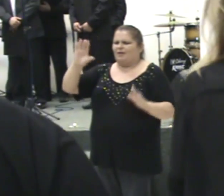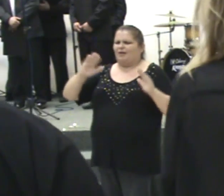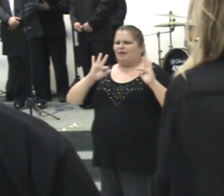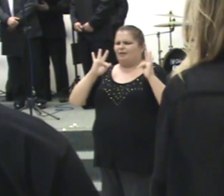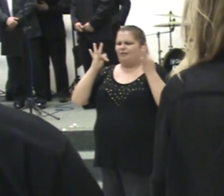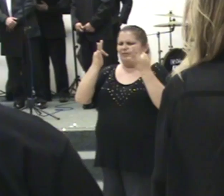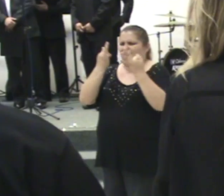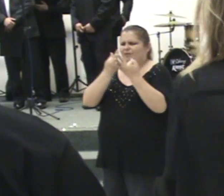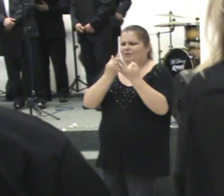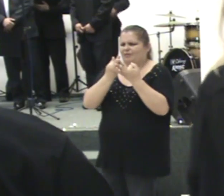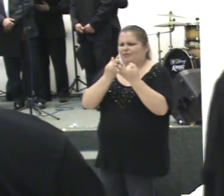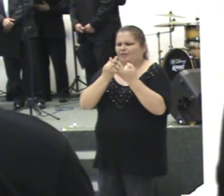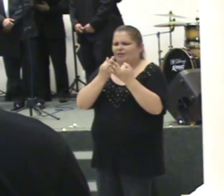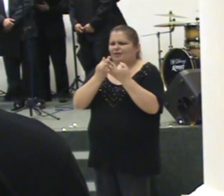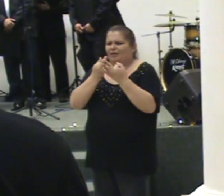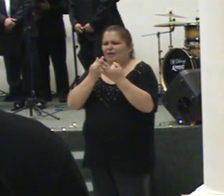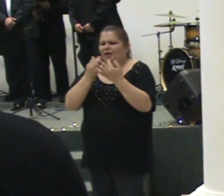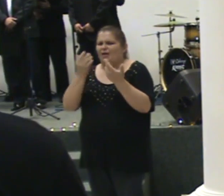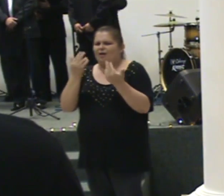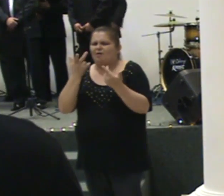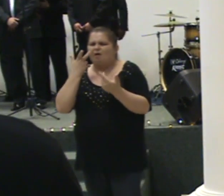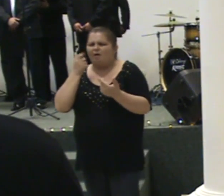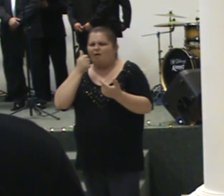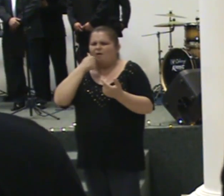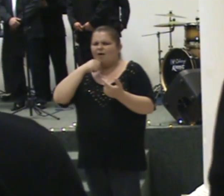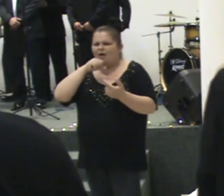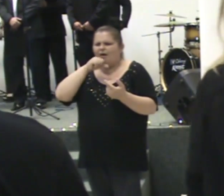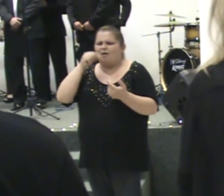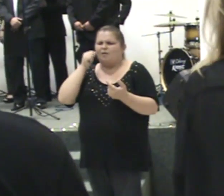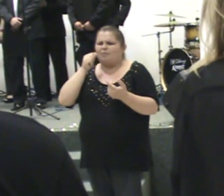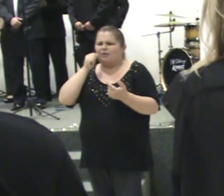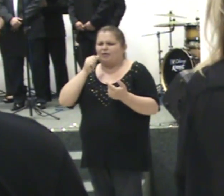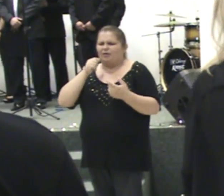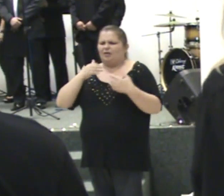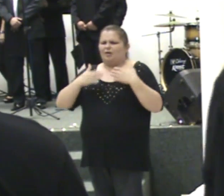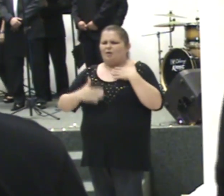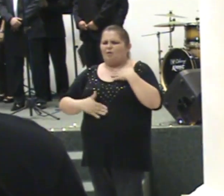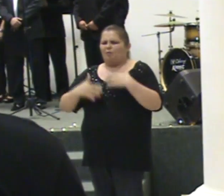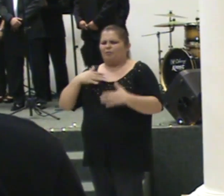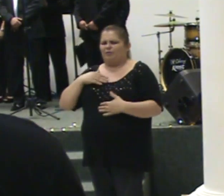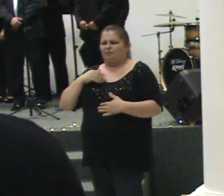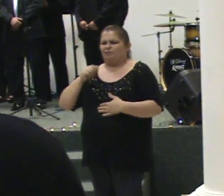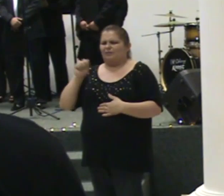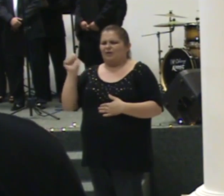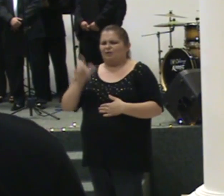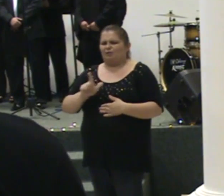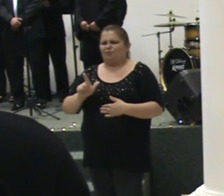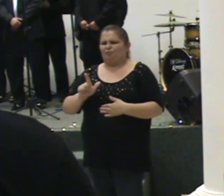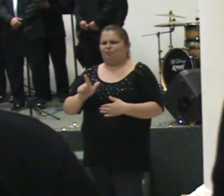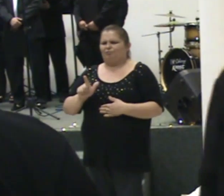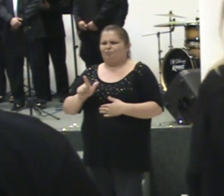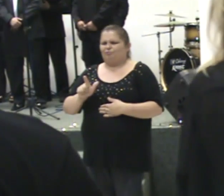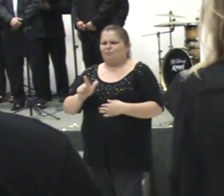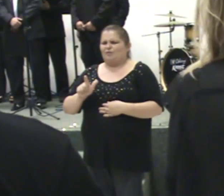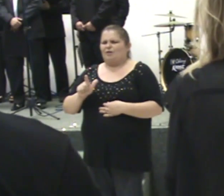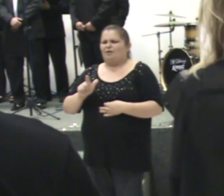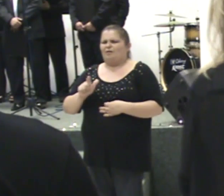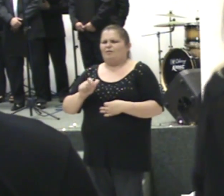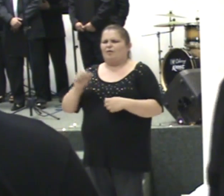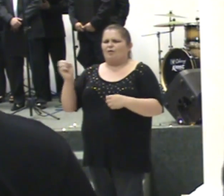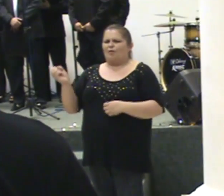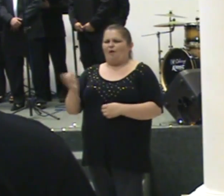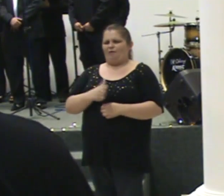vestidinho azul, Pai, que nós possamos colocar nas nossas vidas, Pai. Esse vestidinho azul quer dizer uma